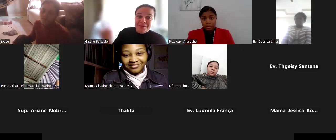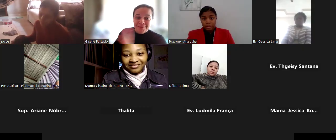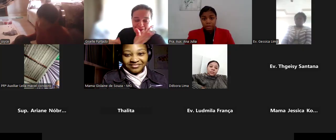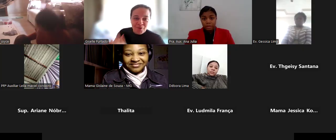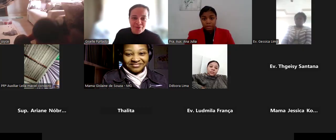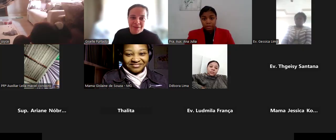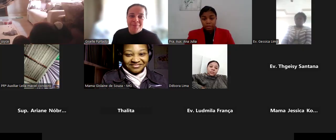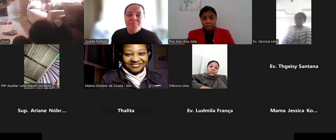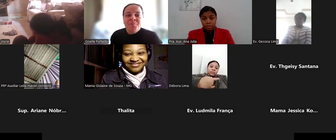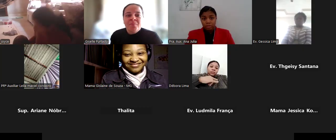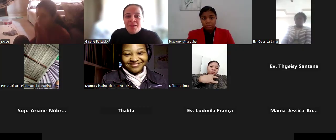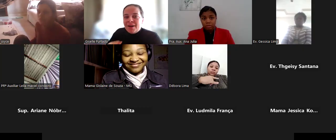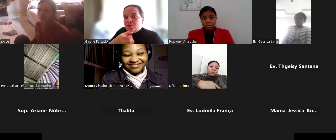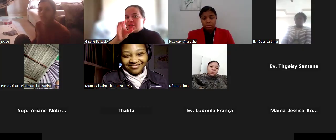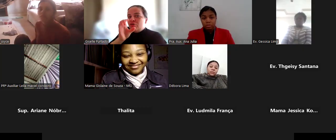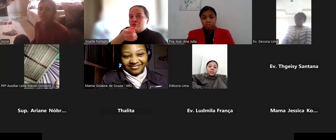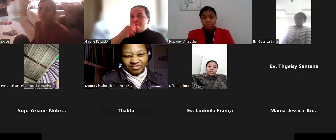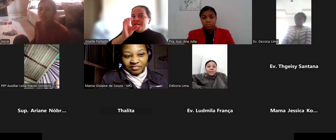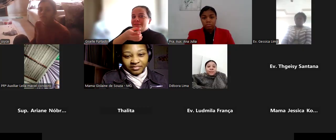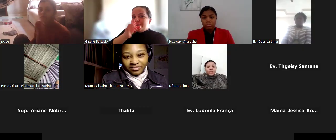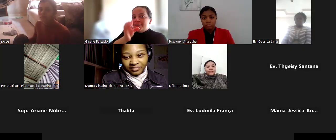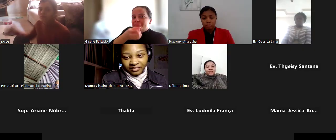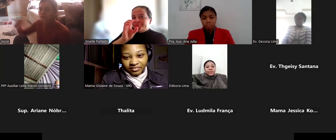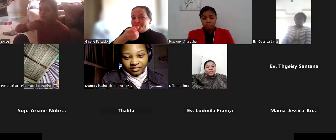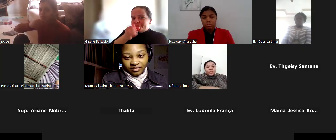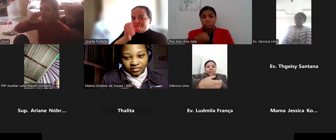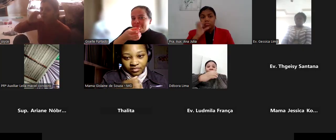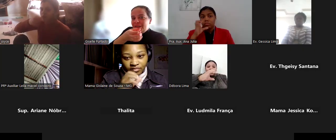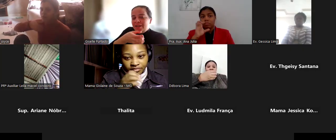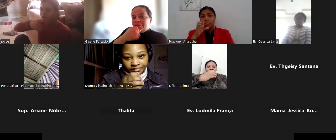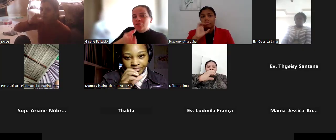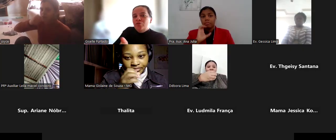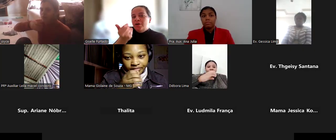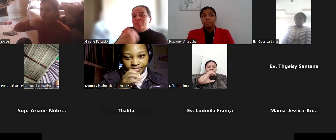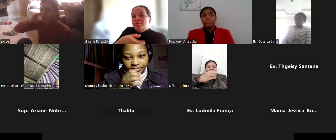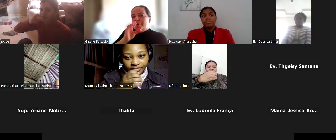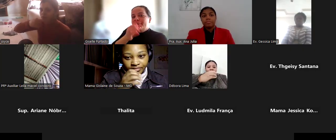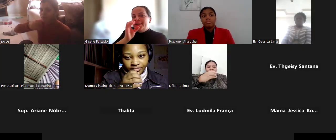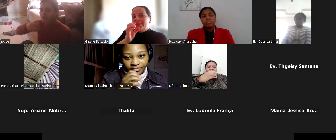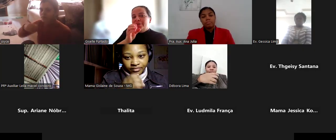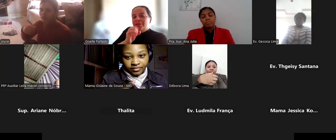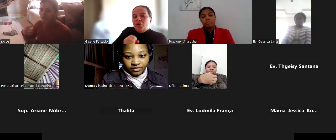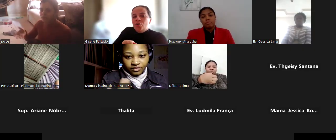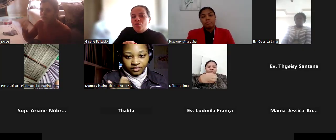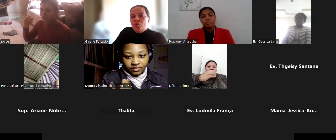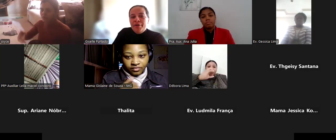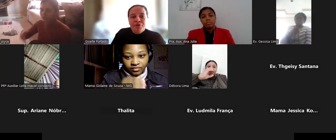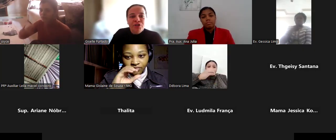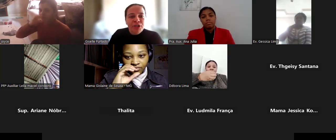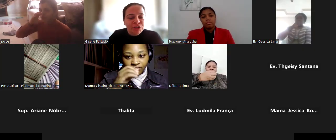bebia e tal, ok. Mas o sinal de beber é esse aqui, tá? Então, vamos beber um